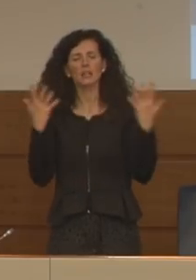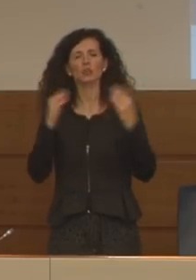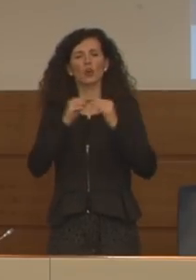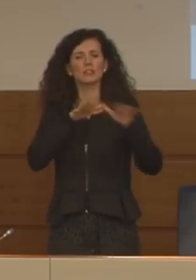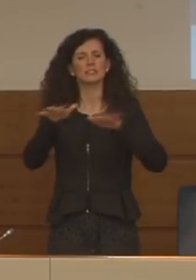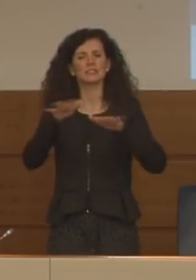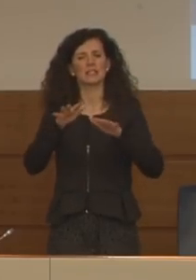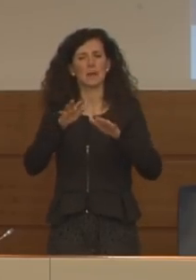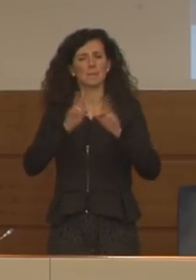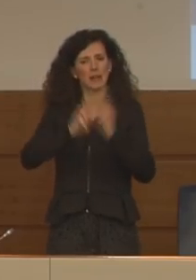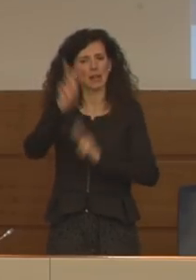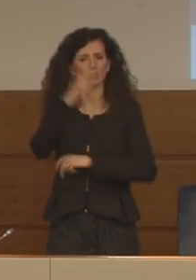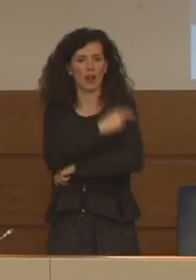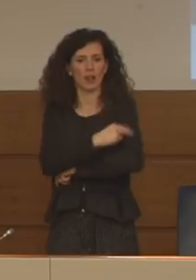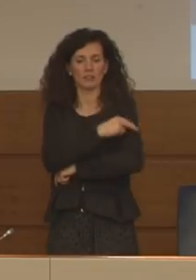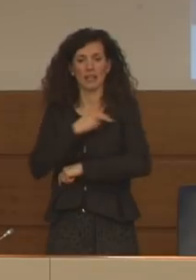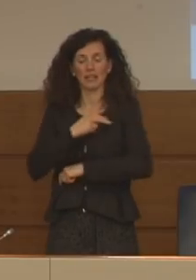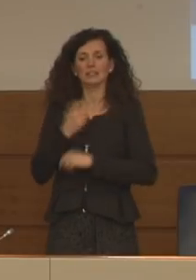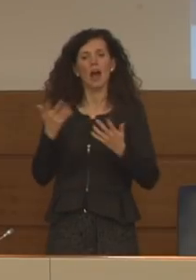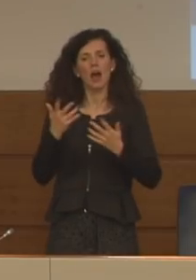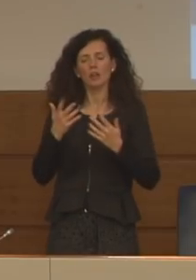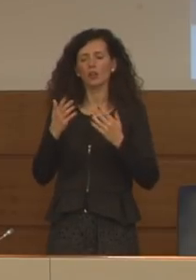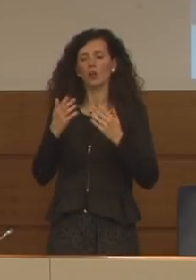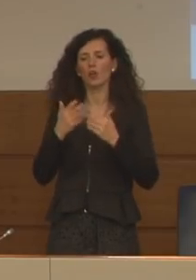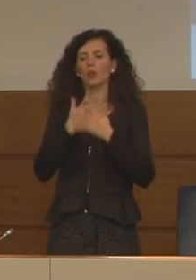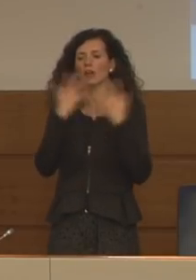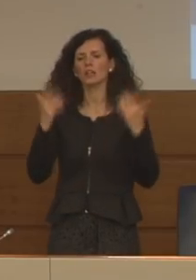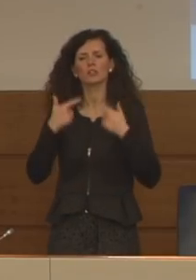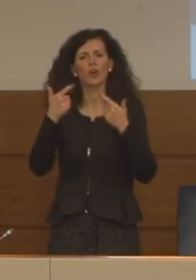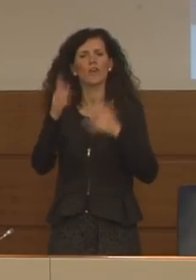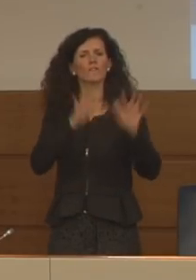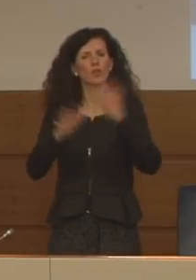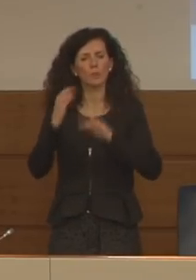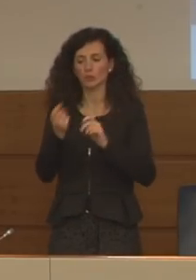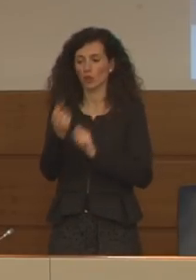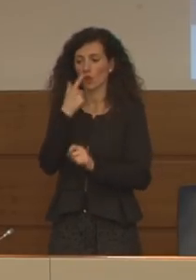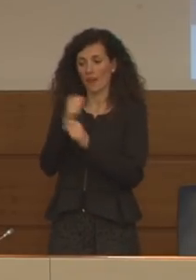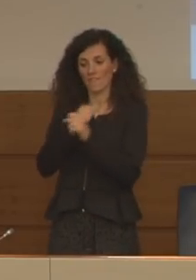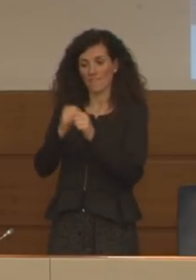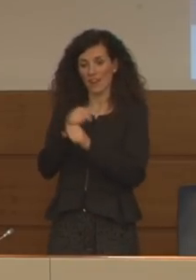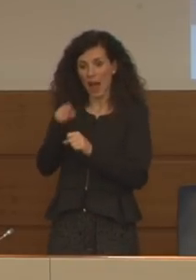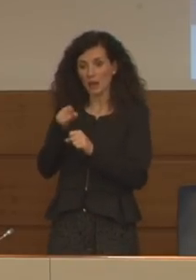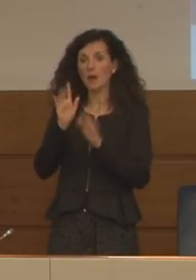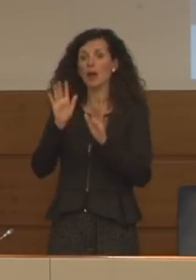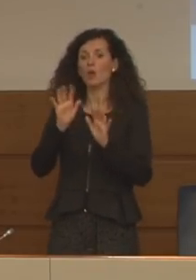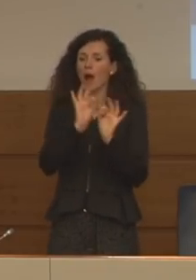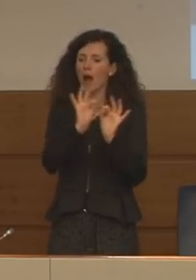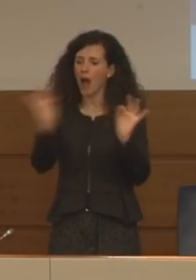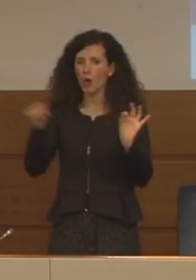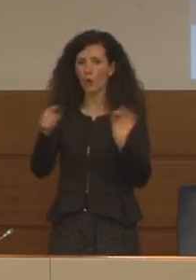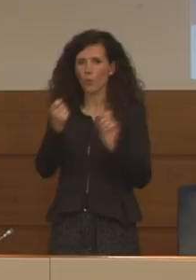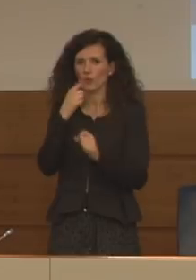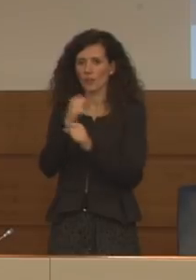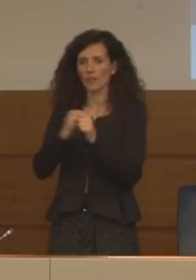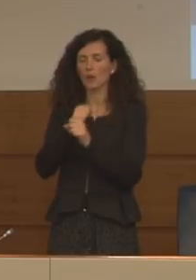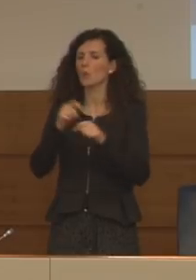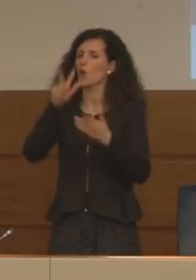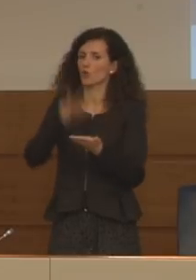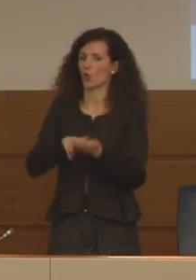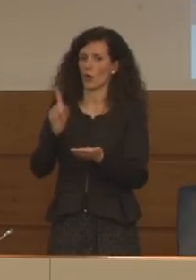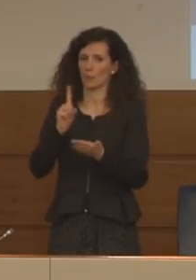di diversi farmaci già utilizzati anche se non approvati per questo il trattamento del